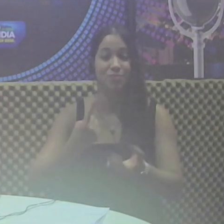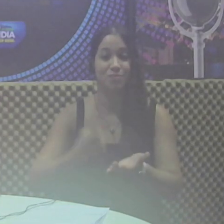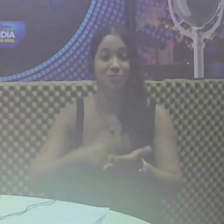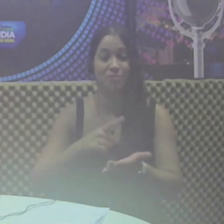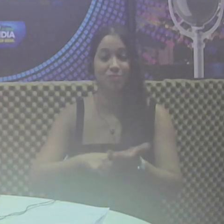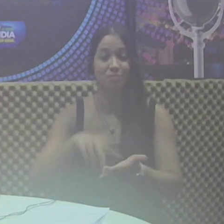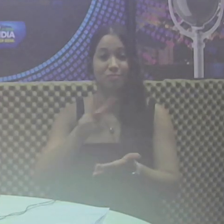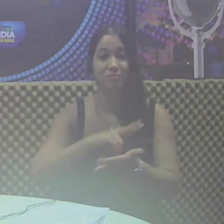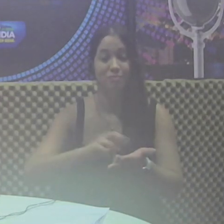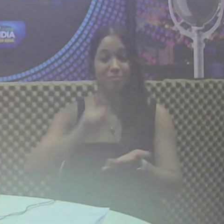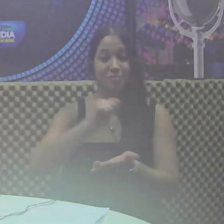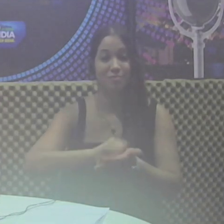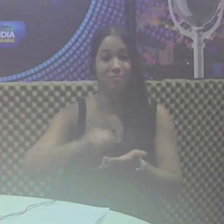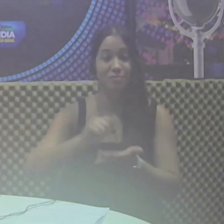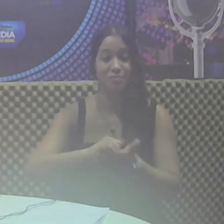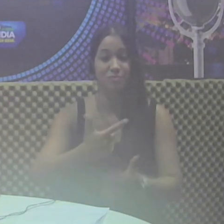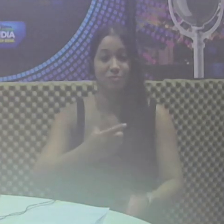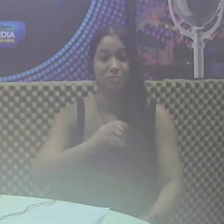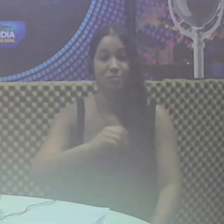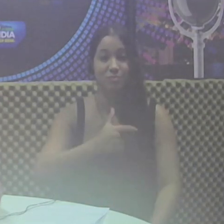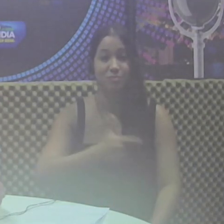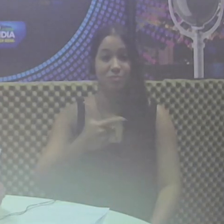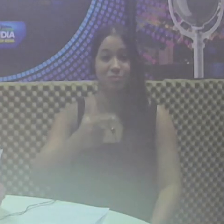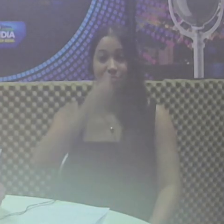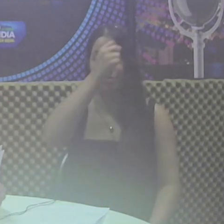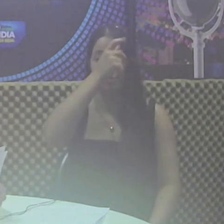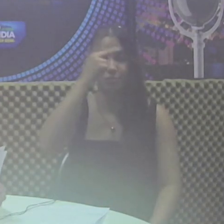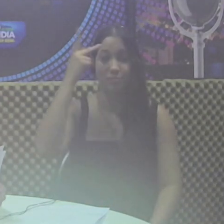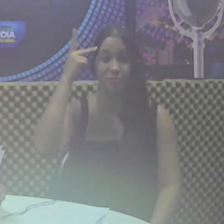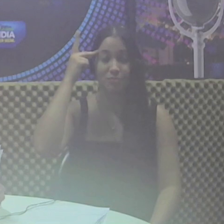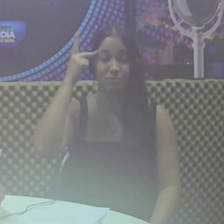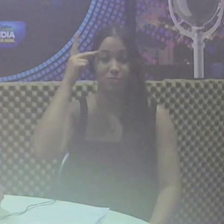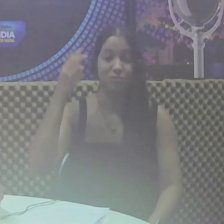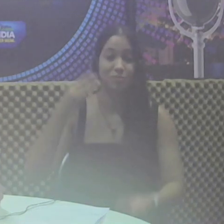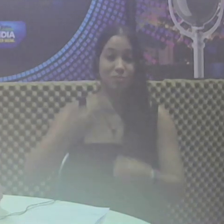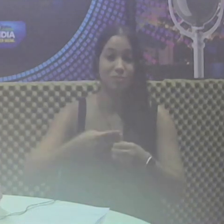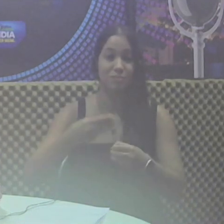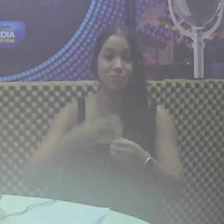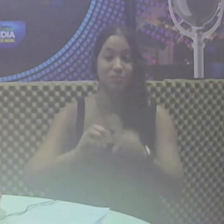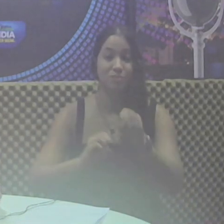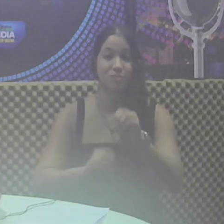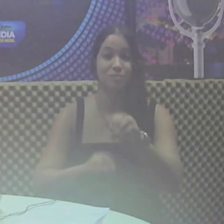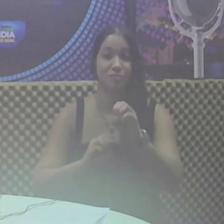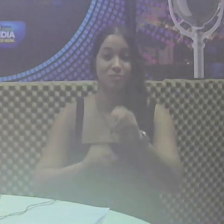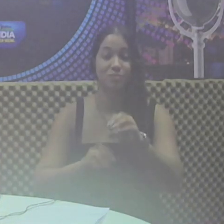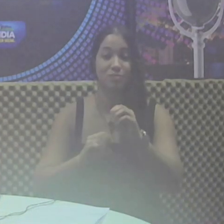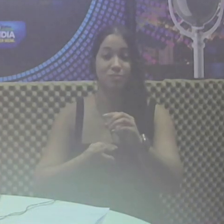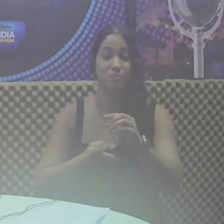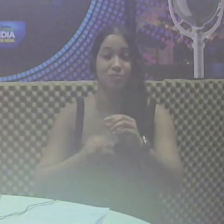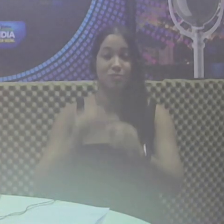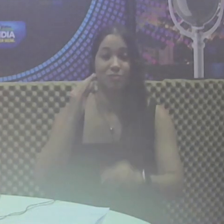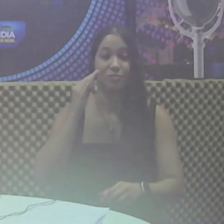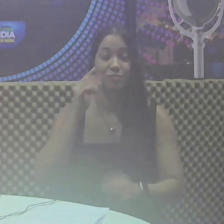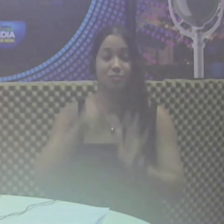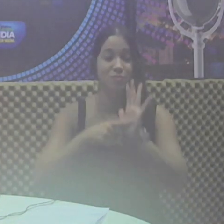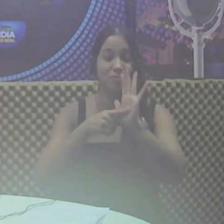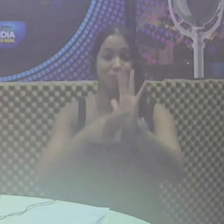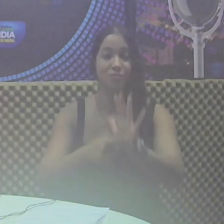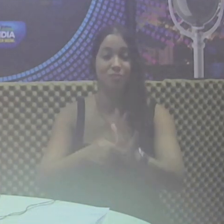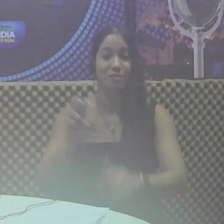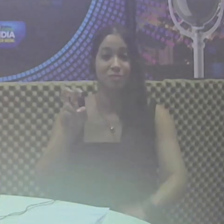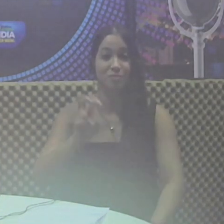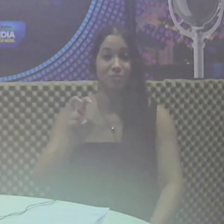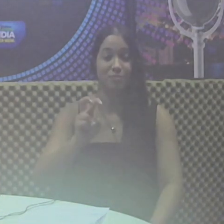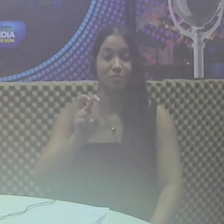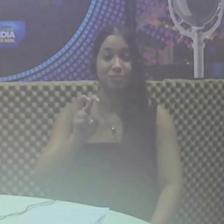Alfabetização, implementado desde 2022 pela Prefeitura, na rede municipal de ensino, foi destaque na abertura do 5º Seminário